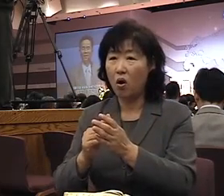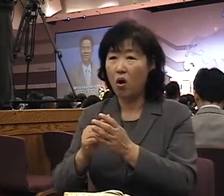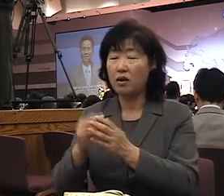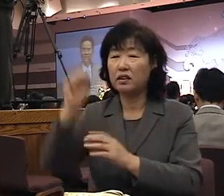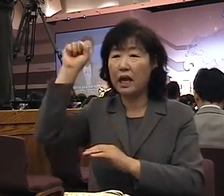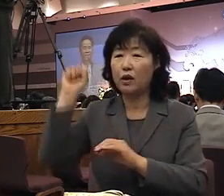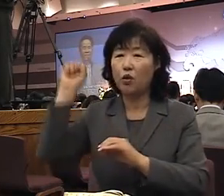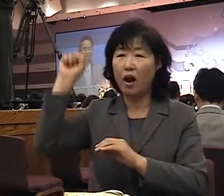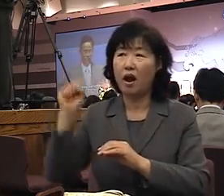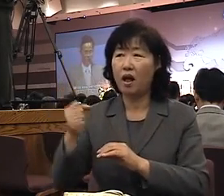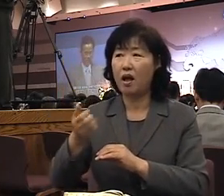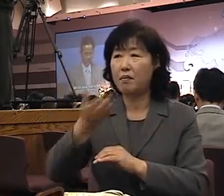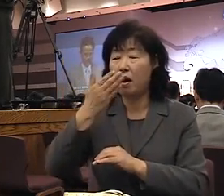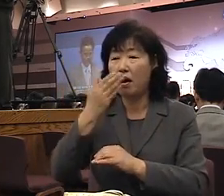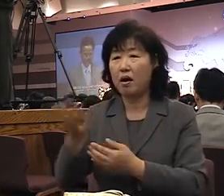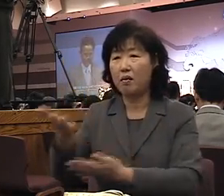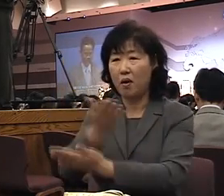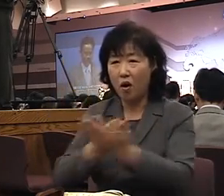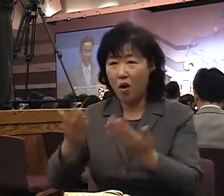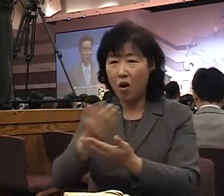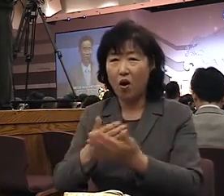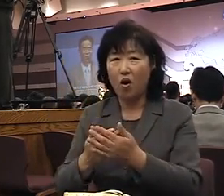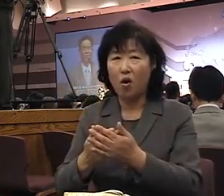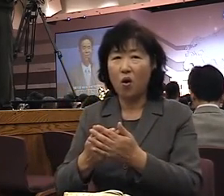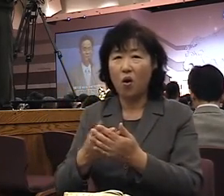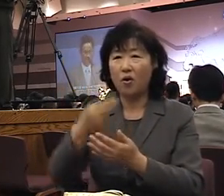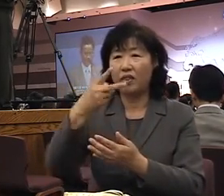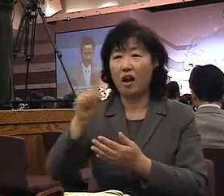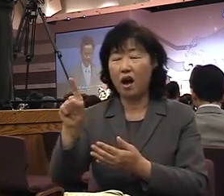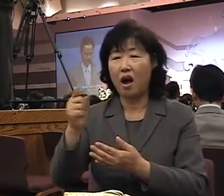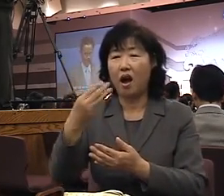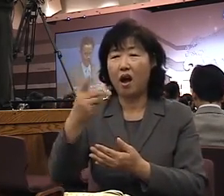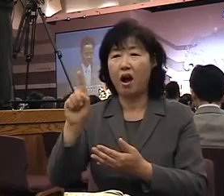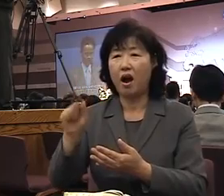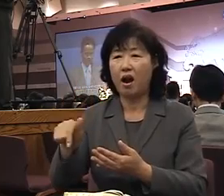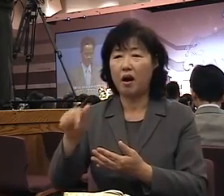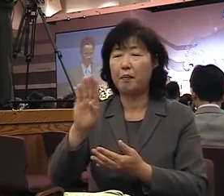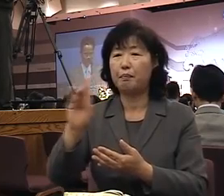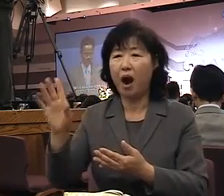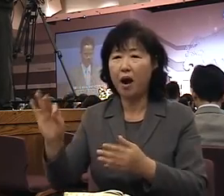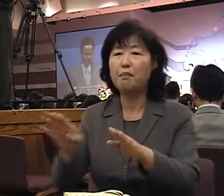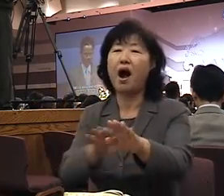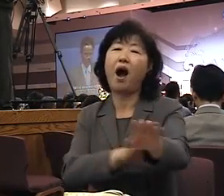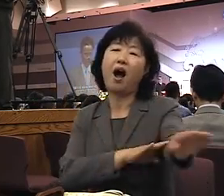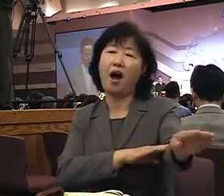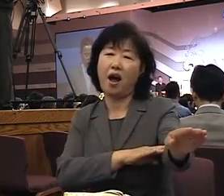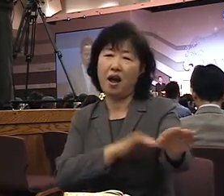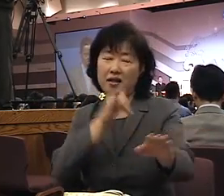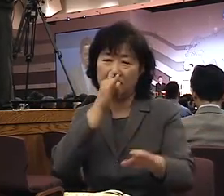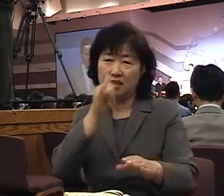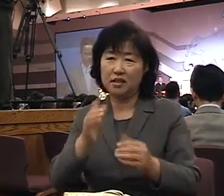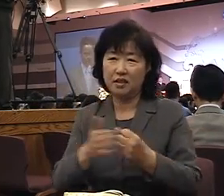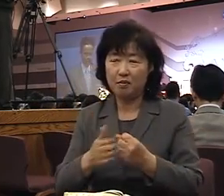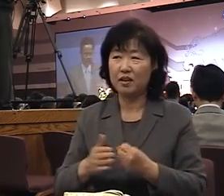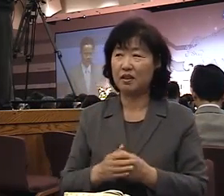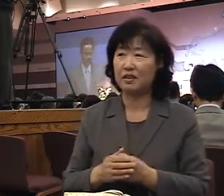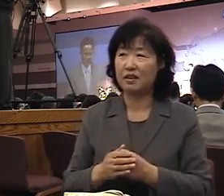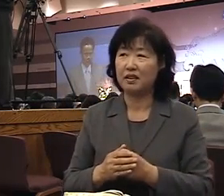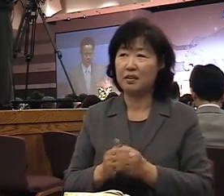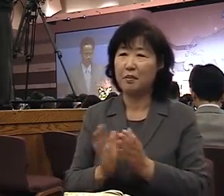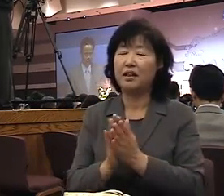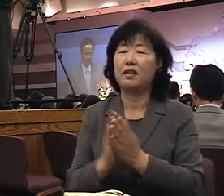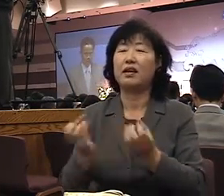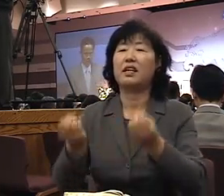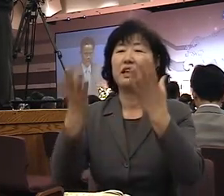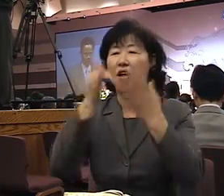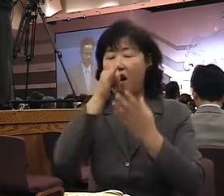거기까지 가셔야 종강이 되는 것 기억해 주시고 협력해 주시면 감사하겠습니다. 2007년, 2008년